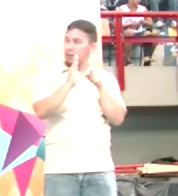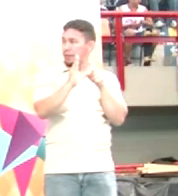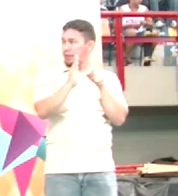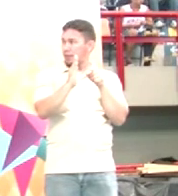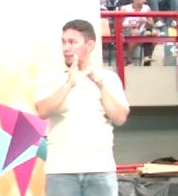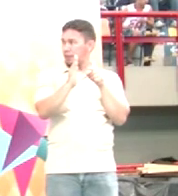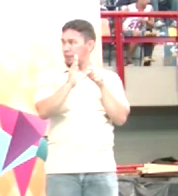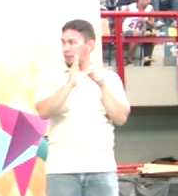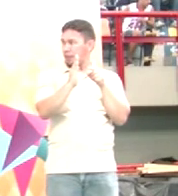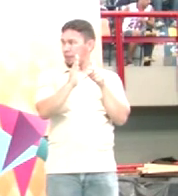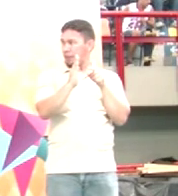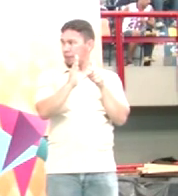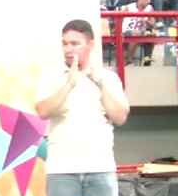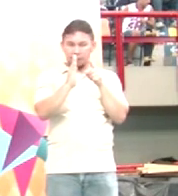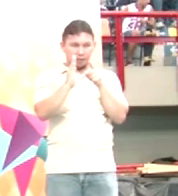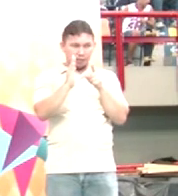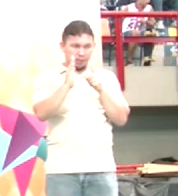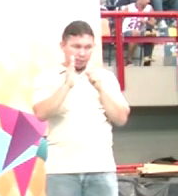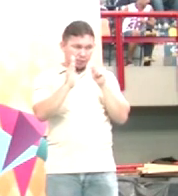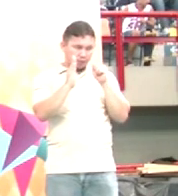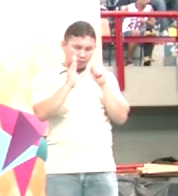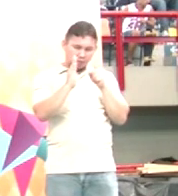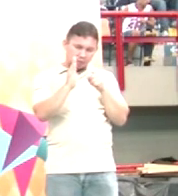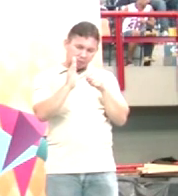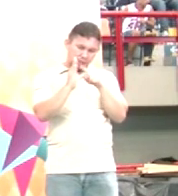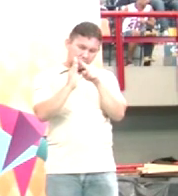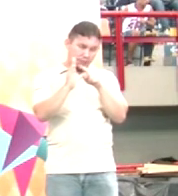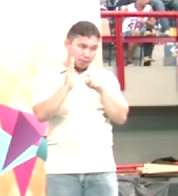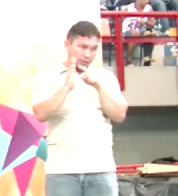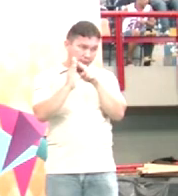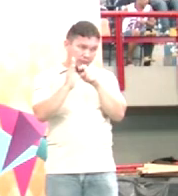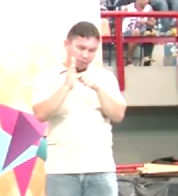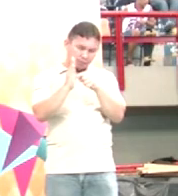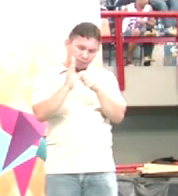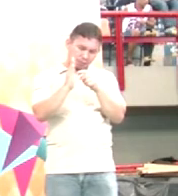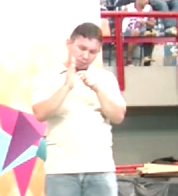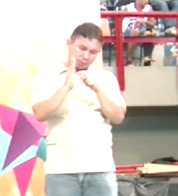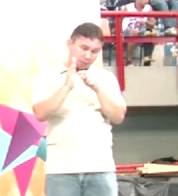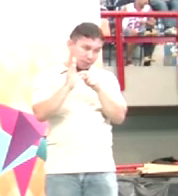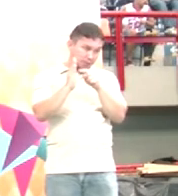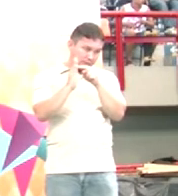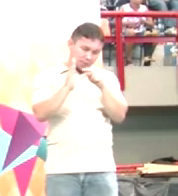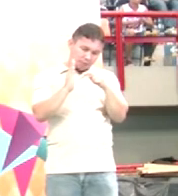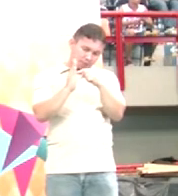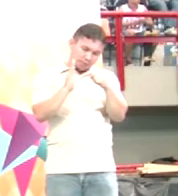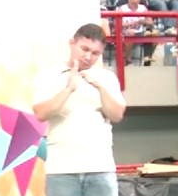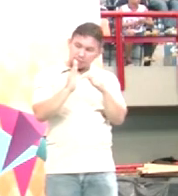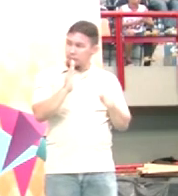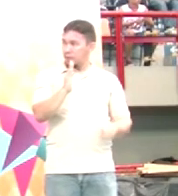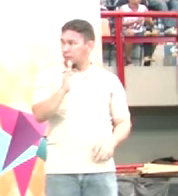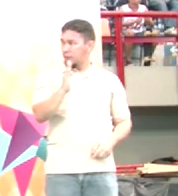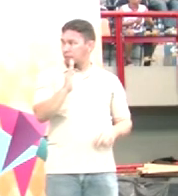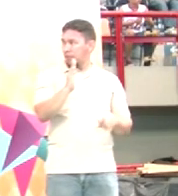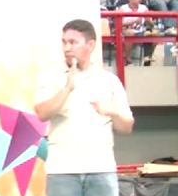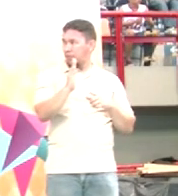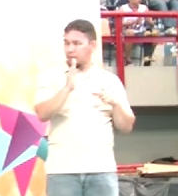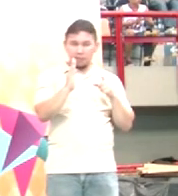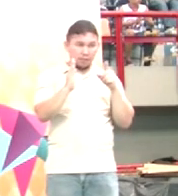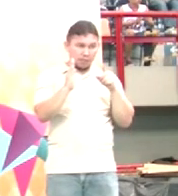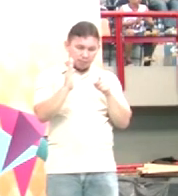bote em cima da perninha o acento, se não der para botar de lado. Na pior das hipóteses,